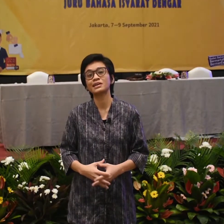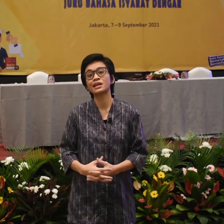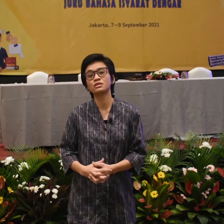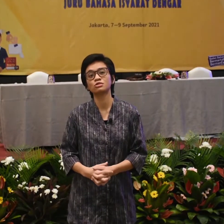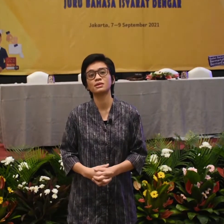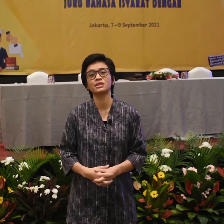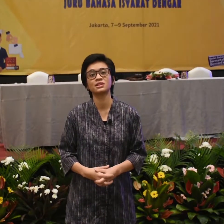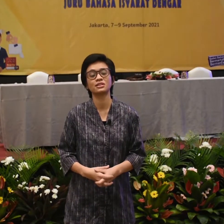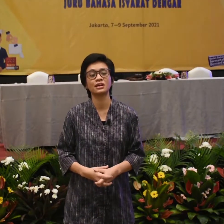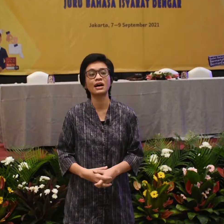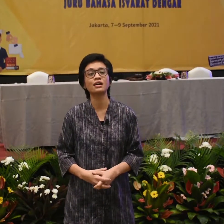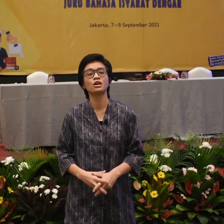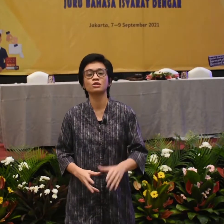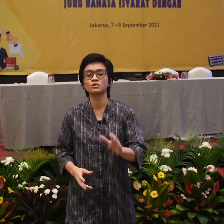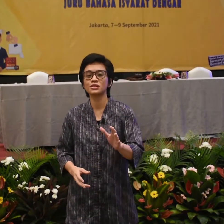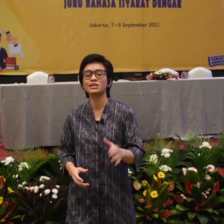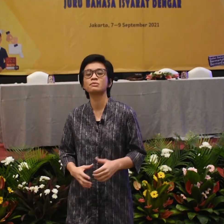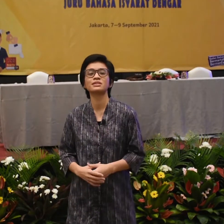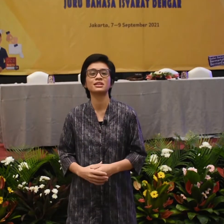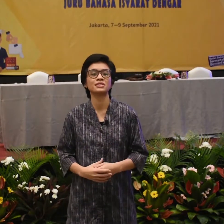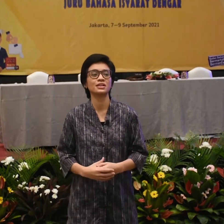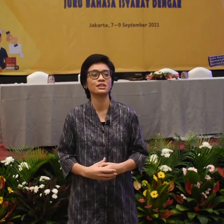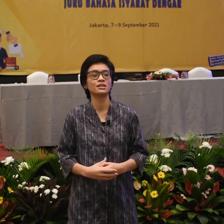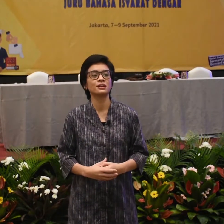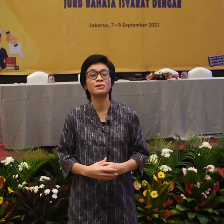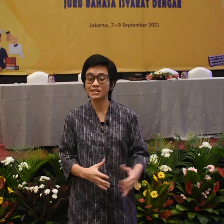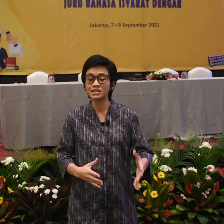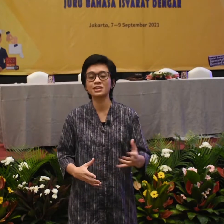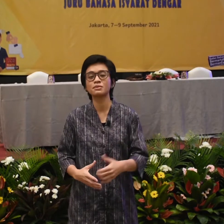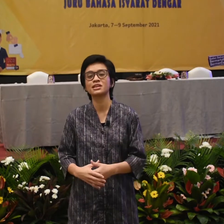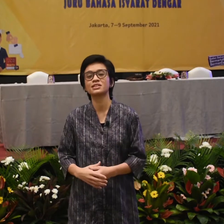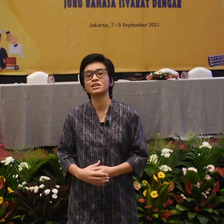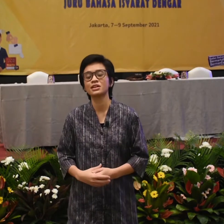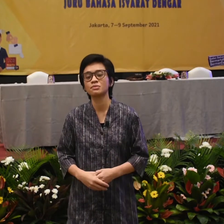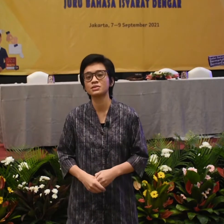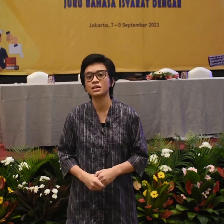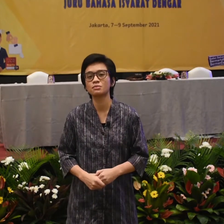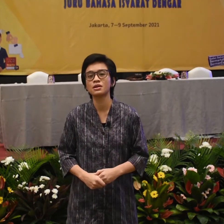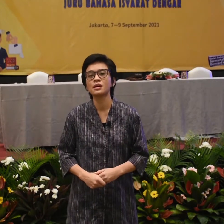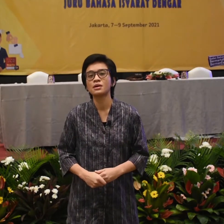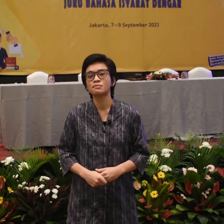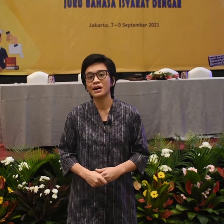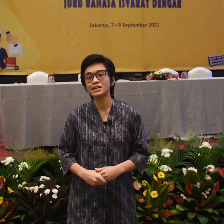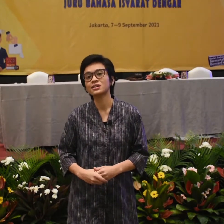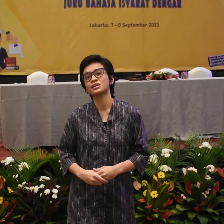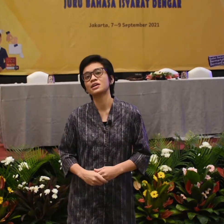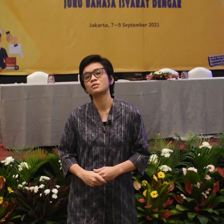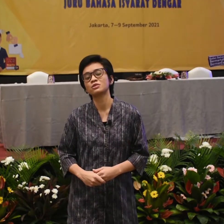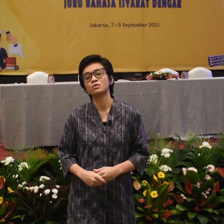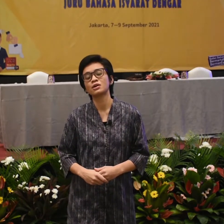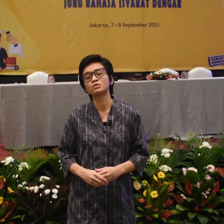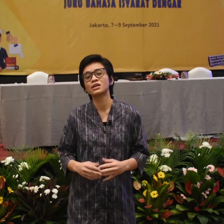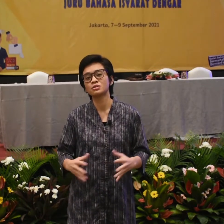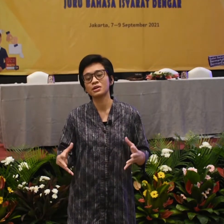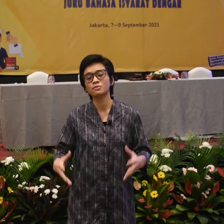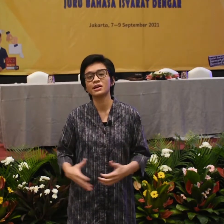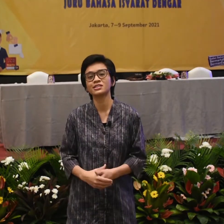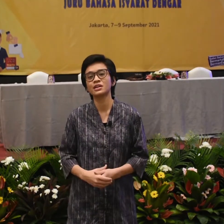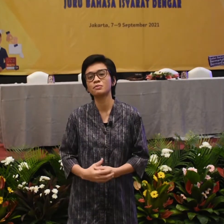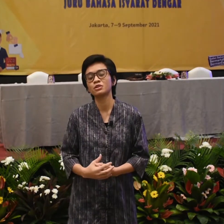kemahiran juru bahasa isyarat dengar, khususnya dari bahasa lisan, bahasa isyarat ke bahasa lisan ini bisa lebih baik dari waktu ke waktu, dan semakin banyak SDM yang